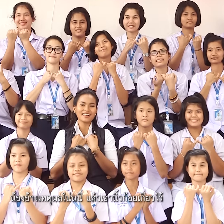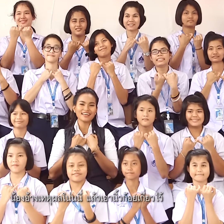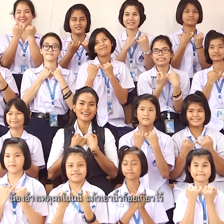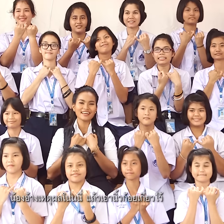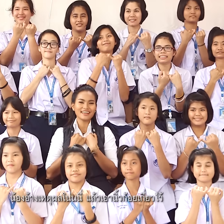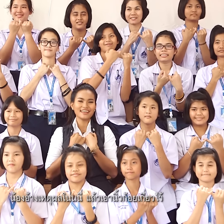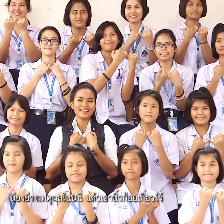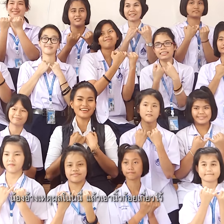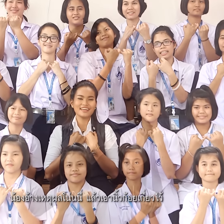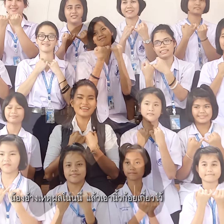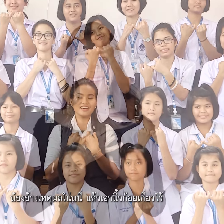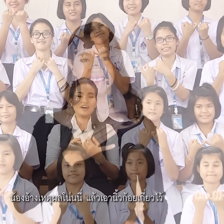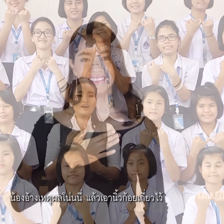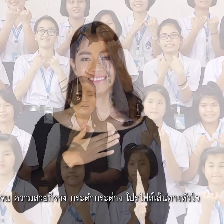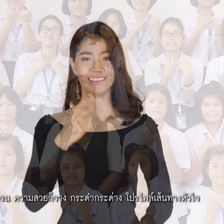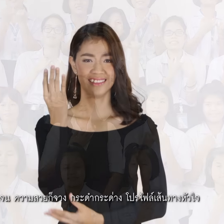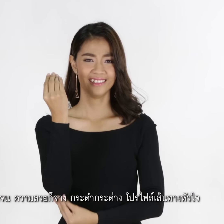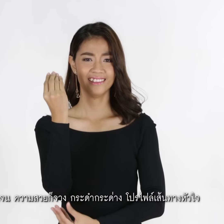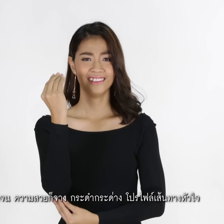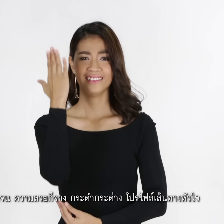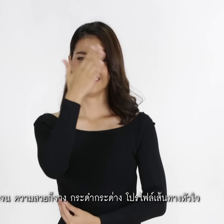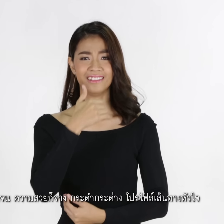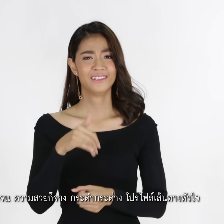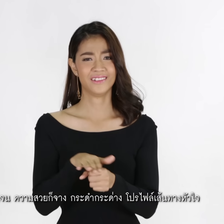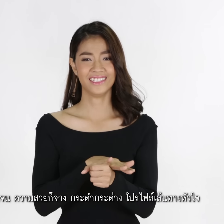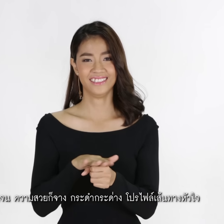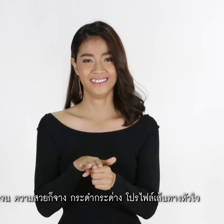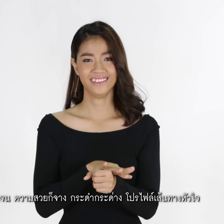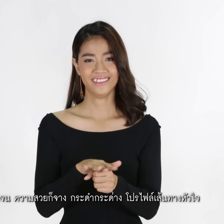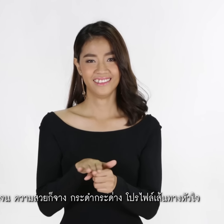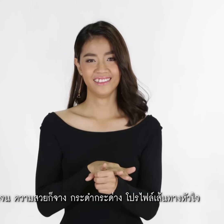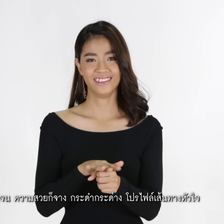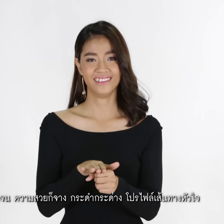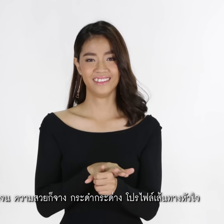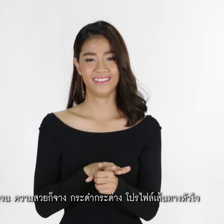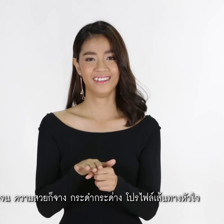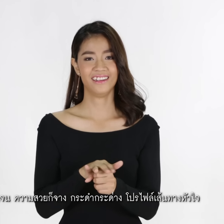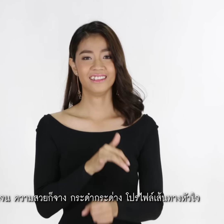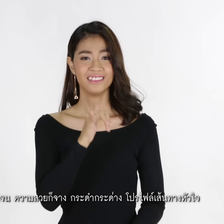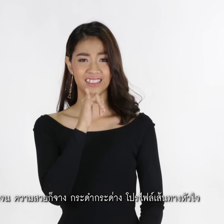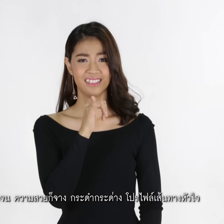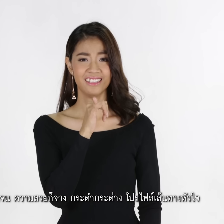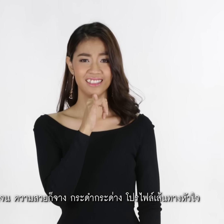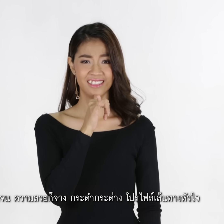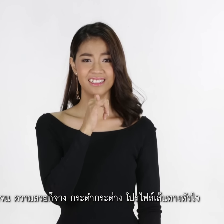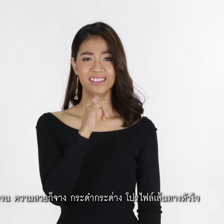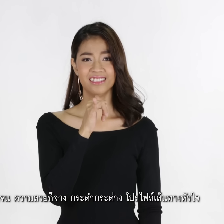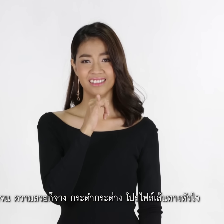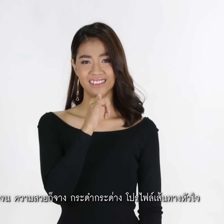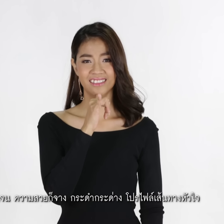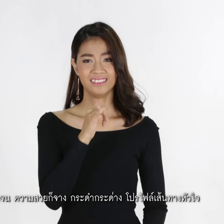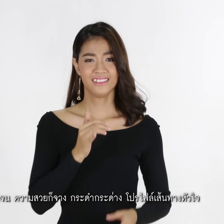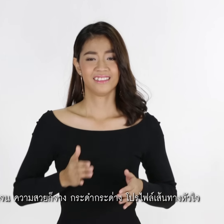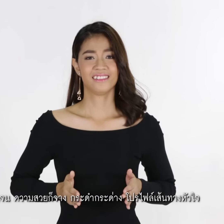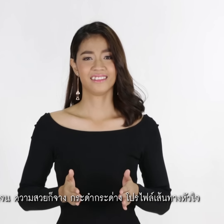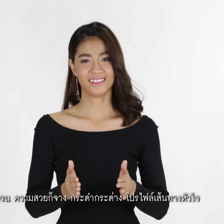ว้น้องมันจนความสวยก็จะกระดำก